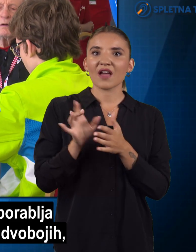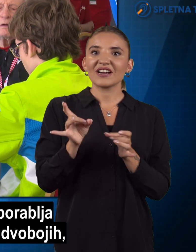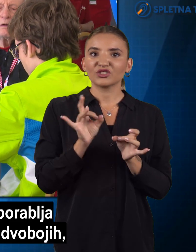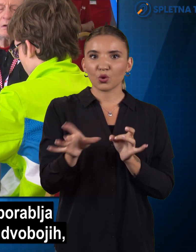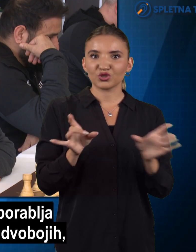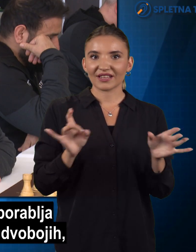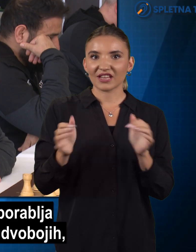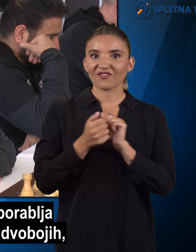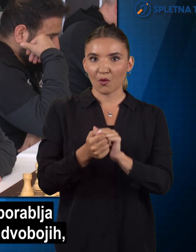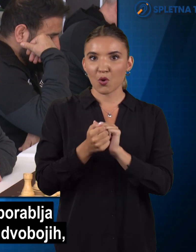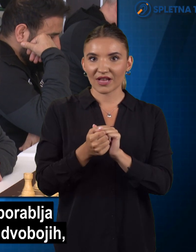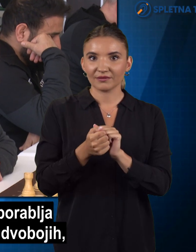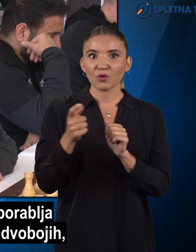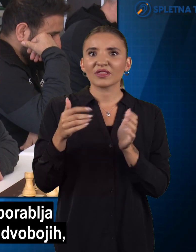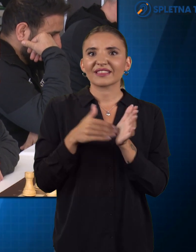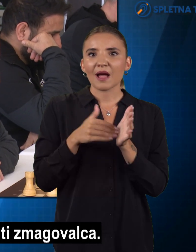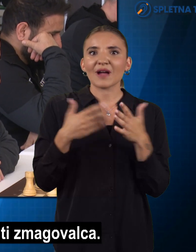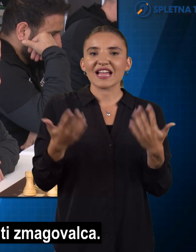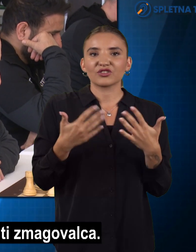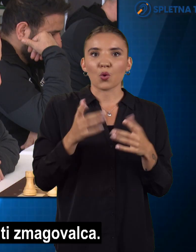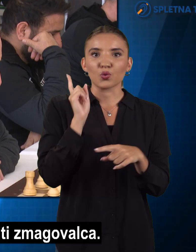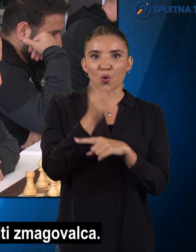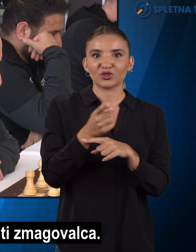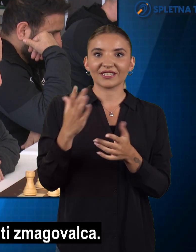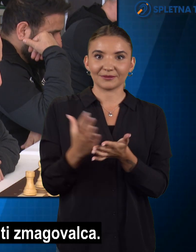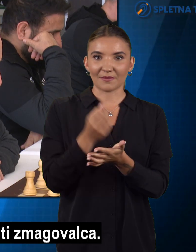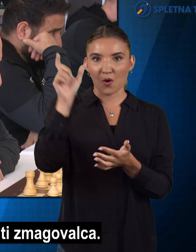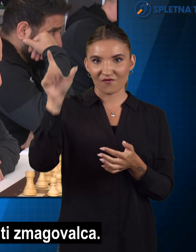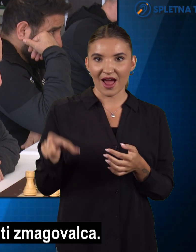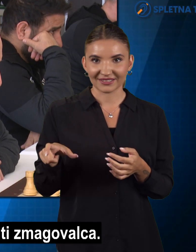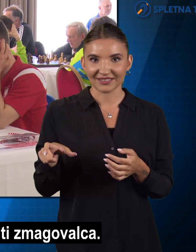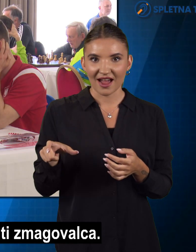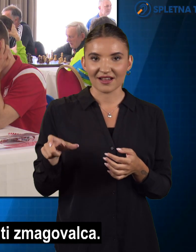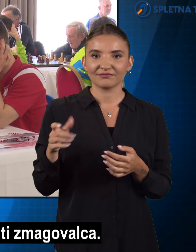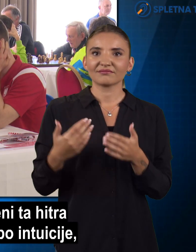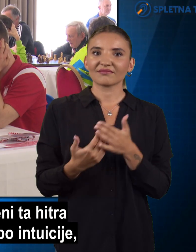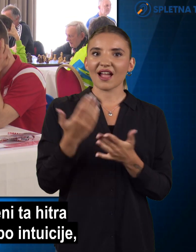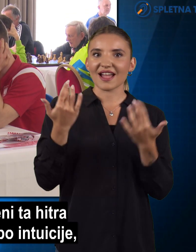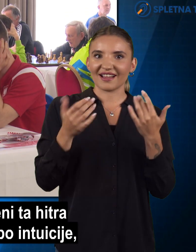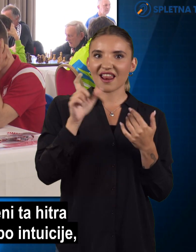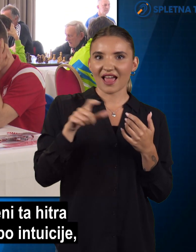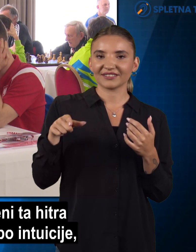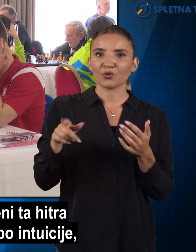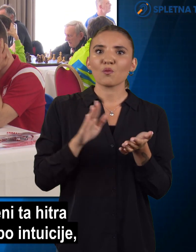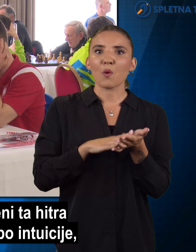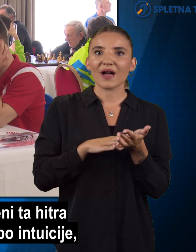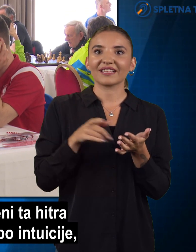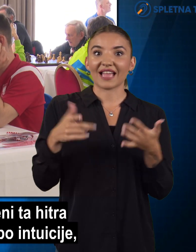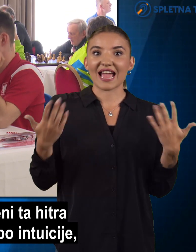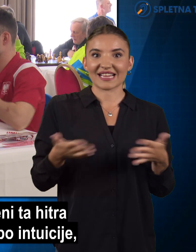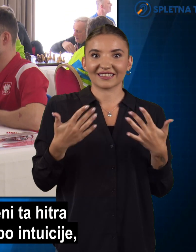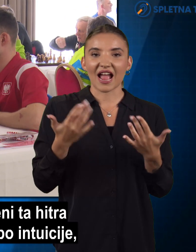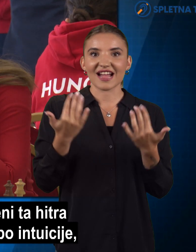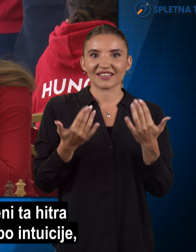Pogosto se uporablja tudi v izločilnih dvobojih, ko je treba hitro dobiti zmagovalca. Za igralce pomeni ta